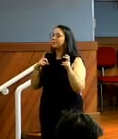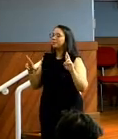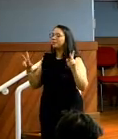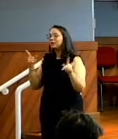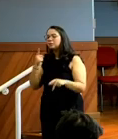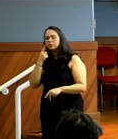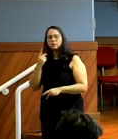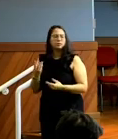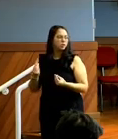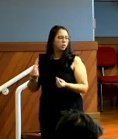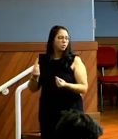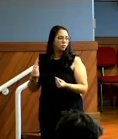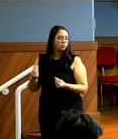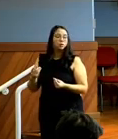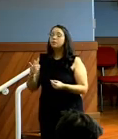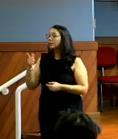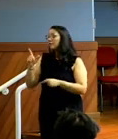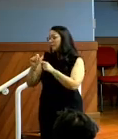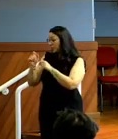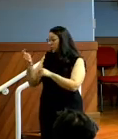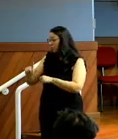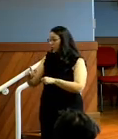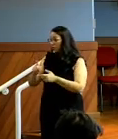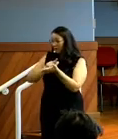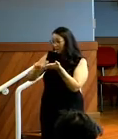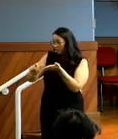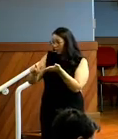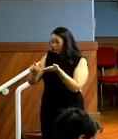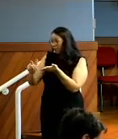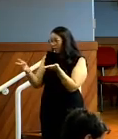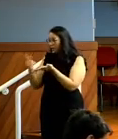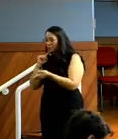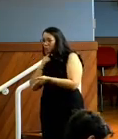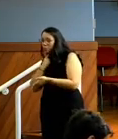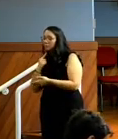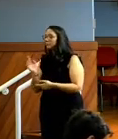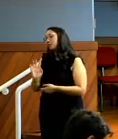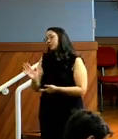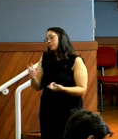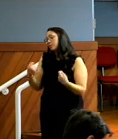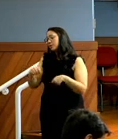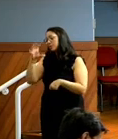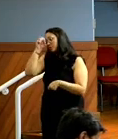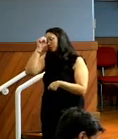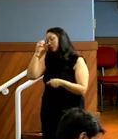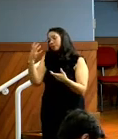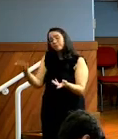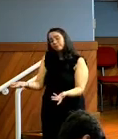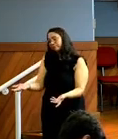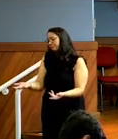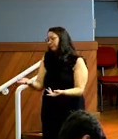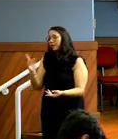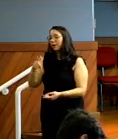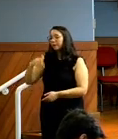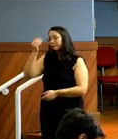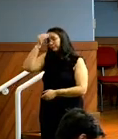vocês vão perguntar, vocês fizeram de novo? Não. Infelizmente, né, é para aprender, né? Então, assim, a gente faz para aprender e acho que é